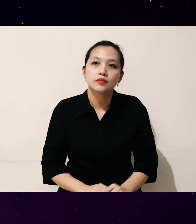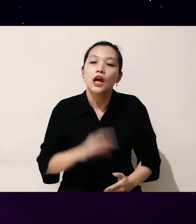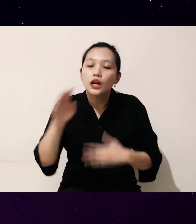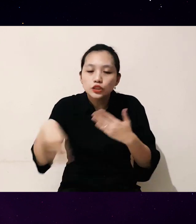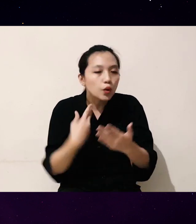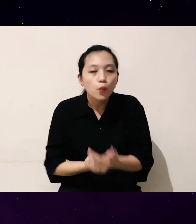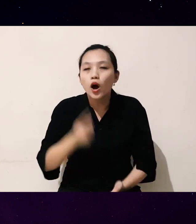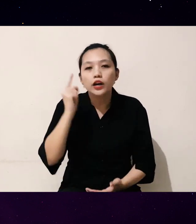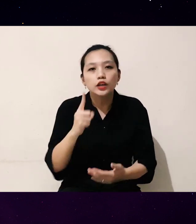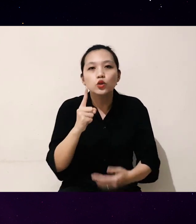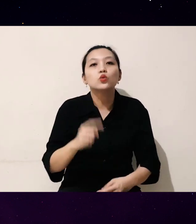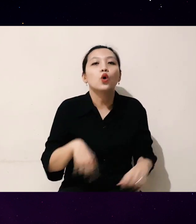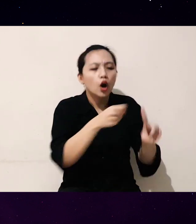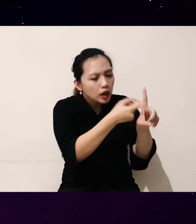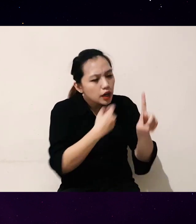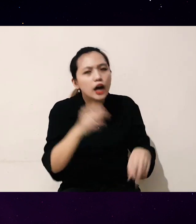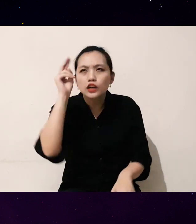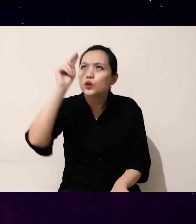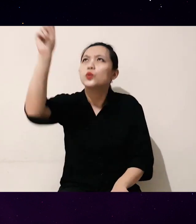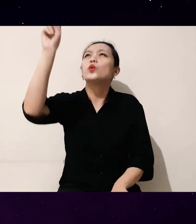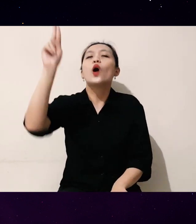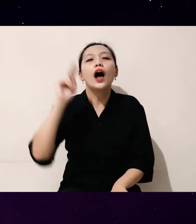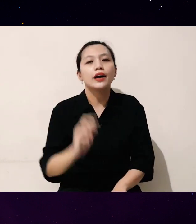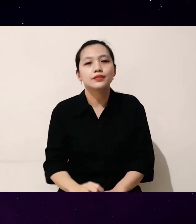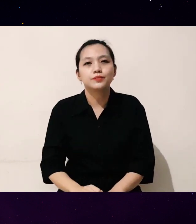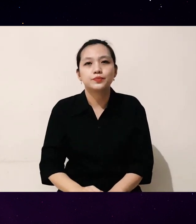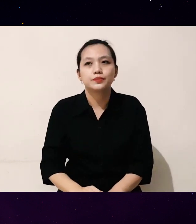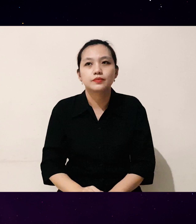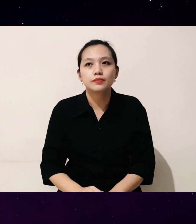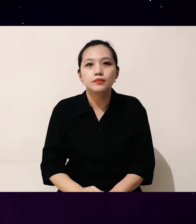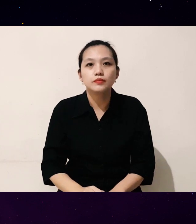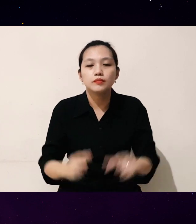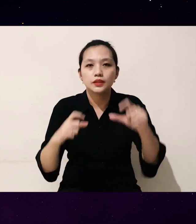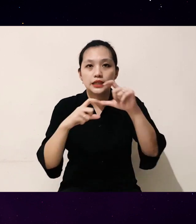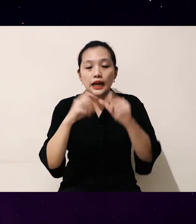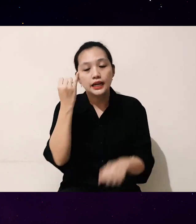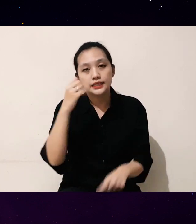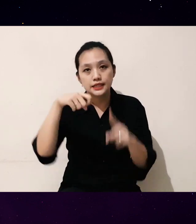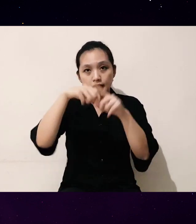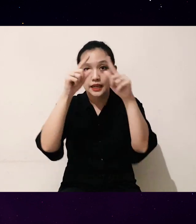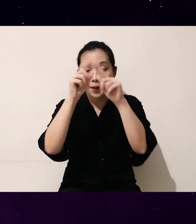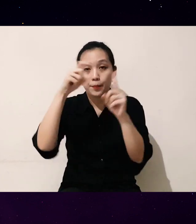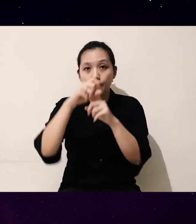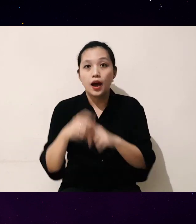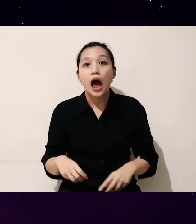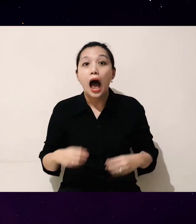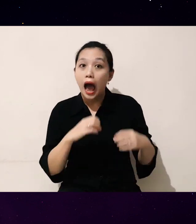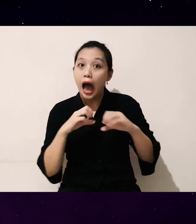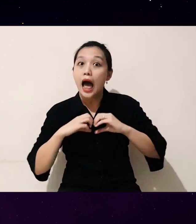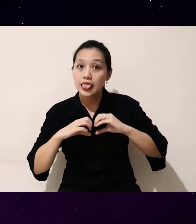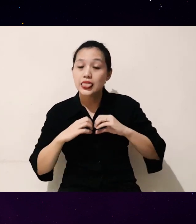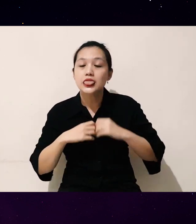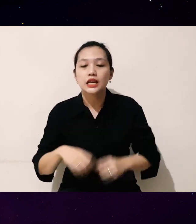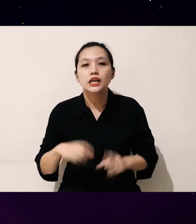mengakui kedaulatan Tuhan atas semua hal yang Tuhan percayakan ke dalam kehidupannya. Dan oleh karena postur hati